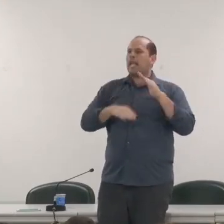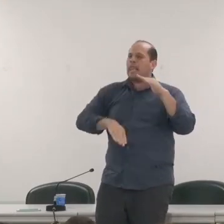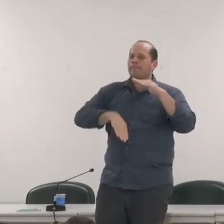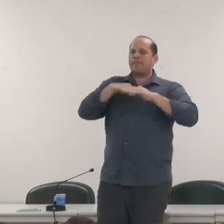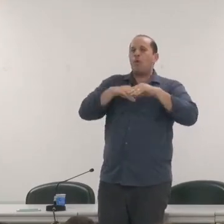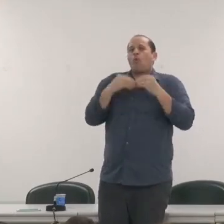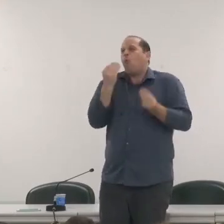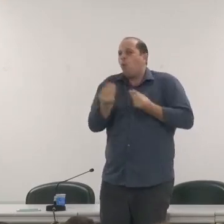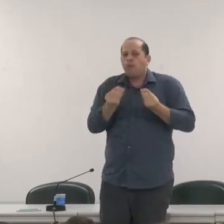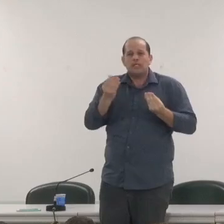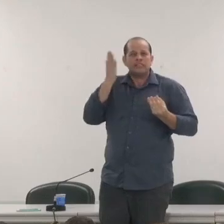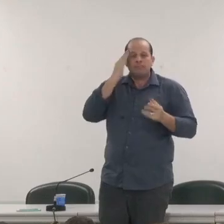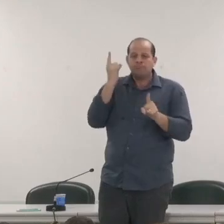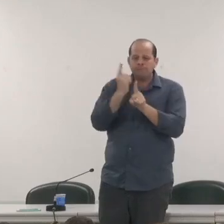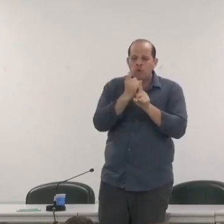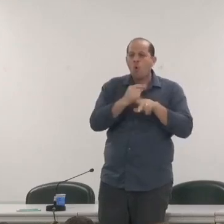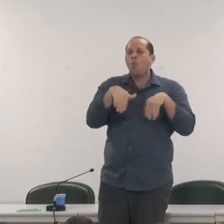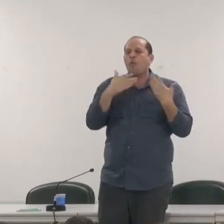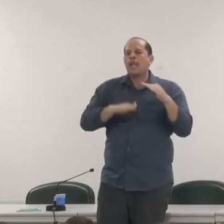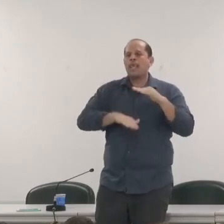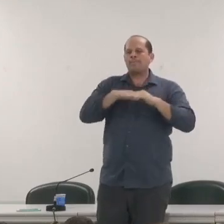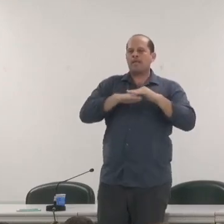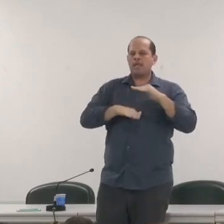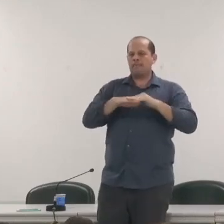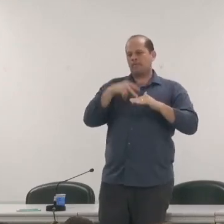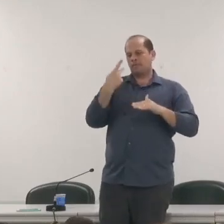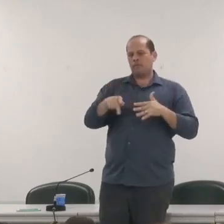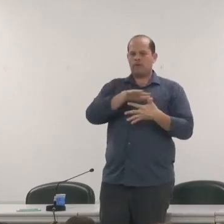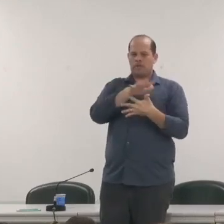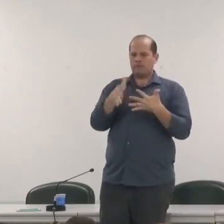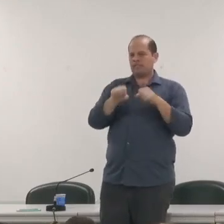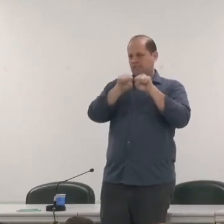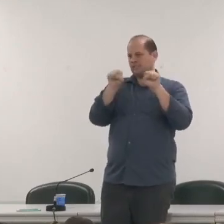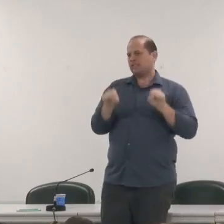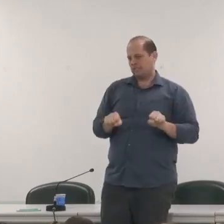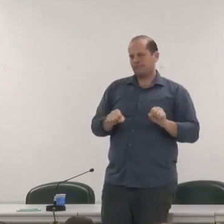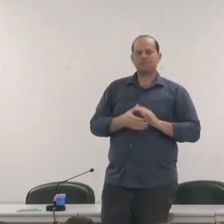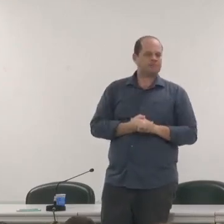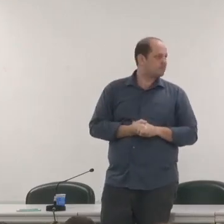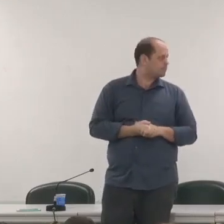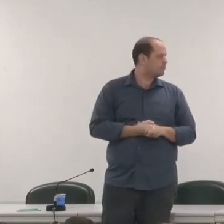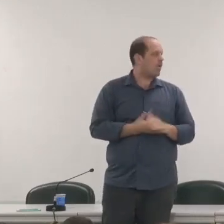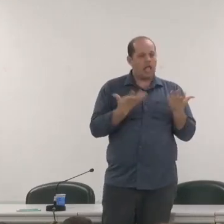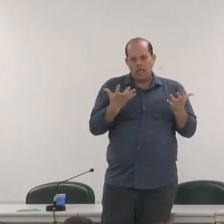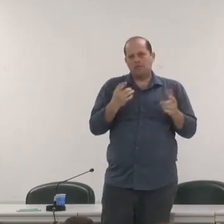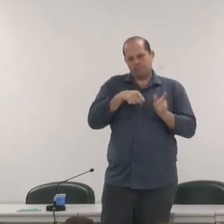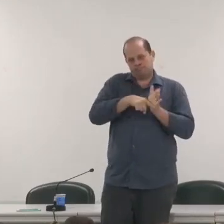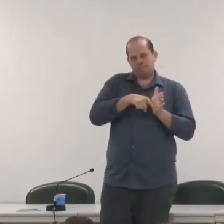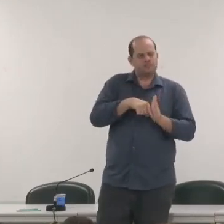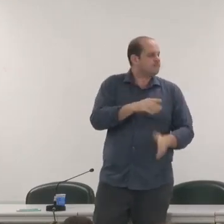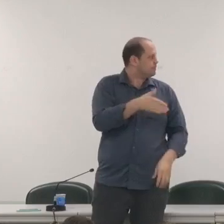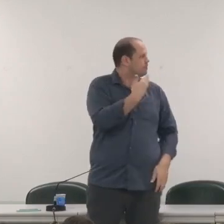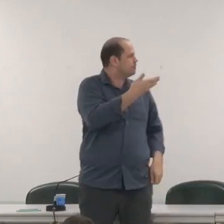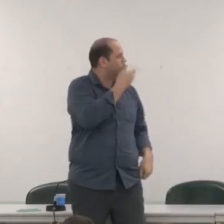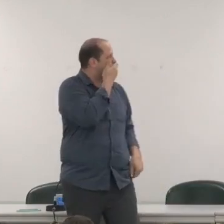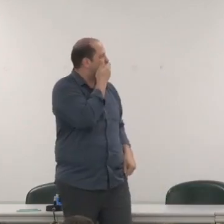empréstimo, perceber se há restrições, se há limites, entender e quantificar como